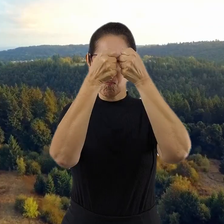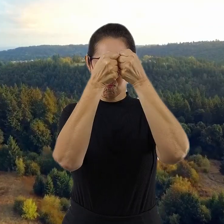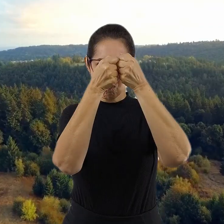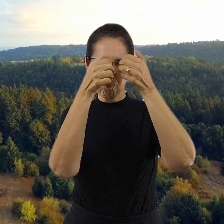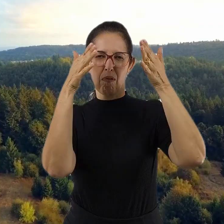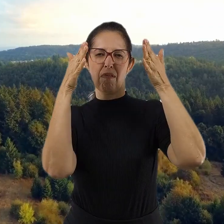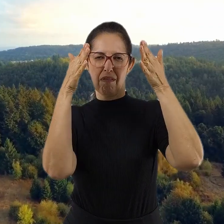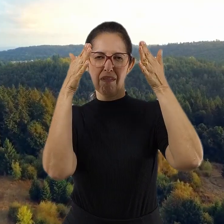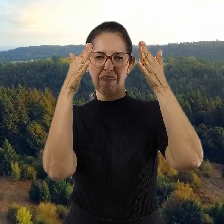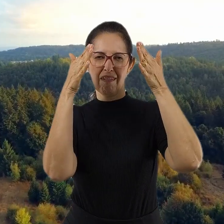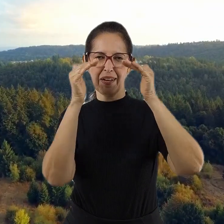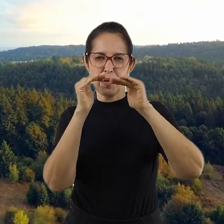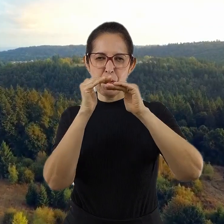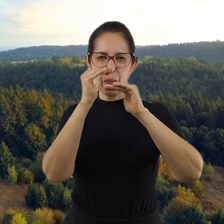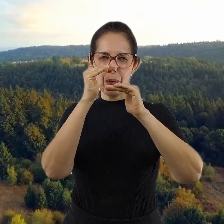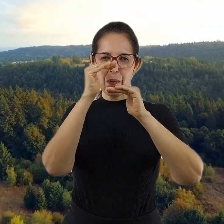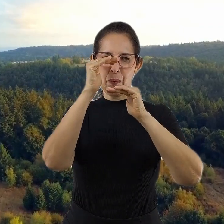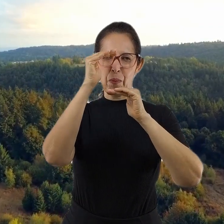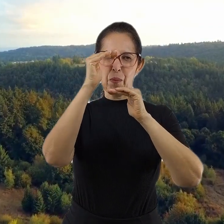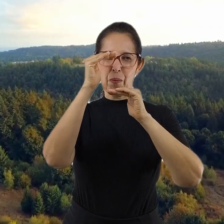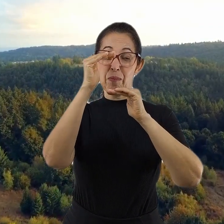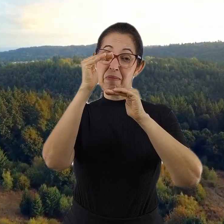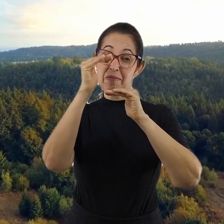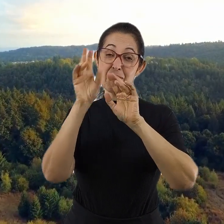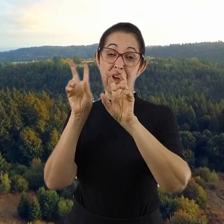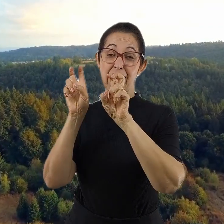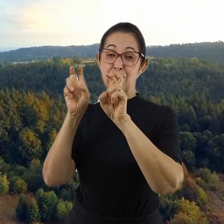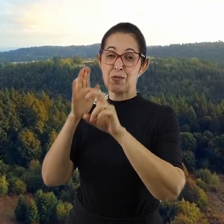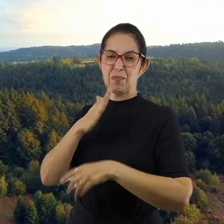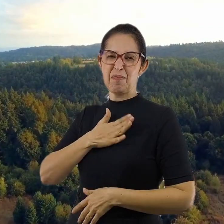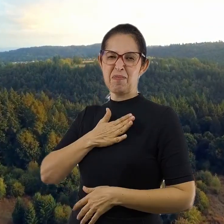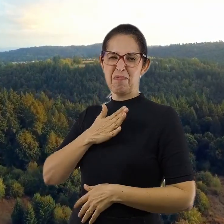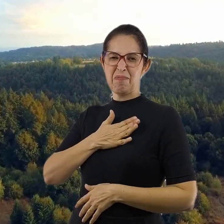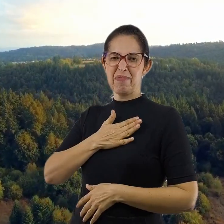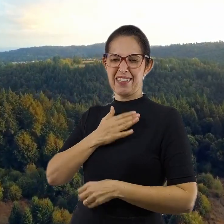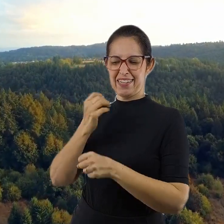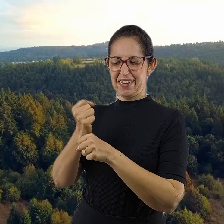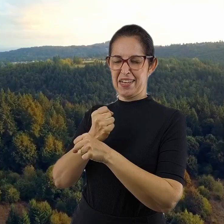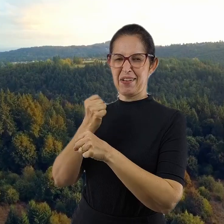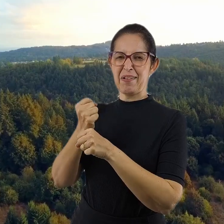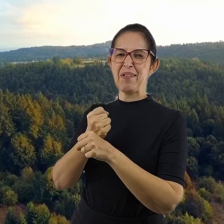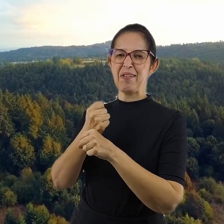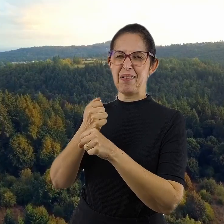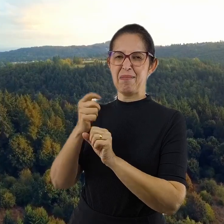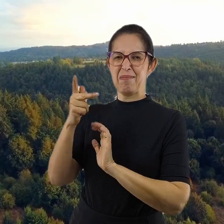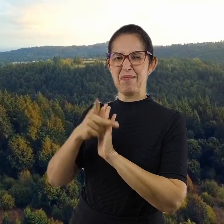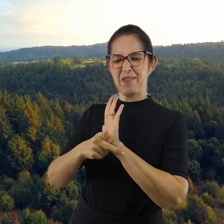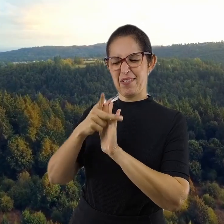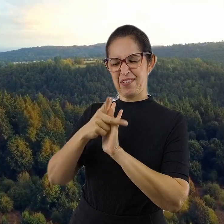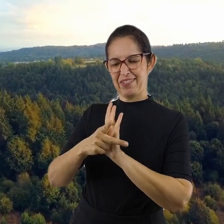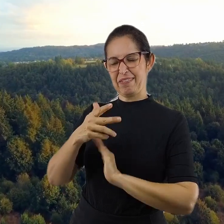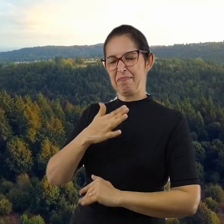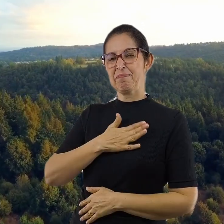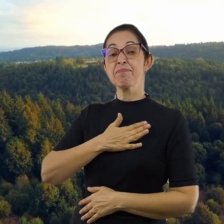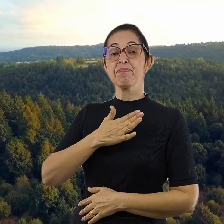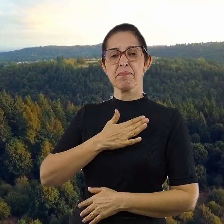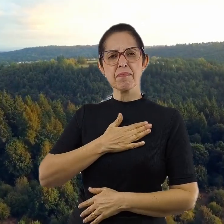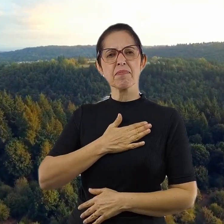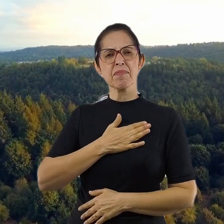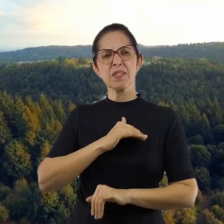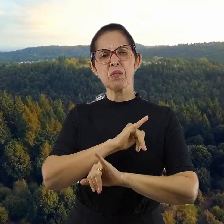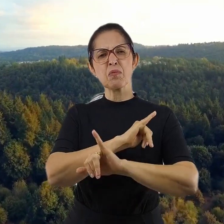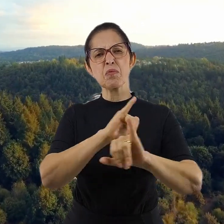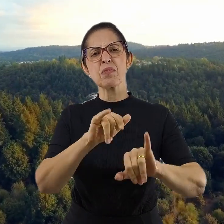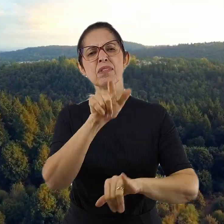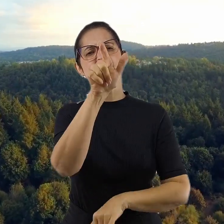ampliado Lai Sidri, a respeito da minha obra. Odrihas, Vos digo, meus servos, Andrimieiso, e